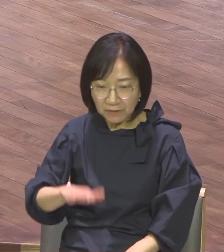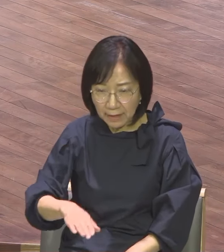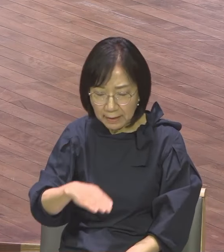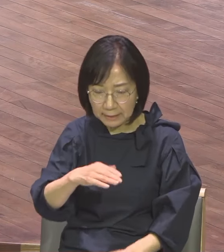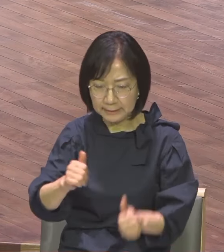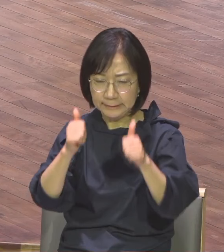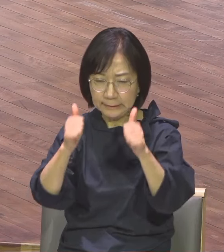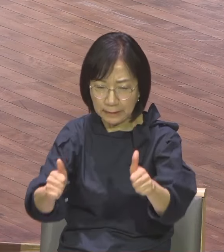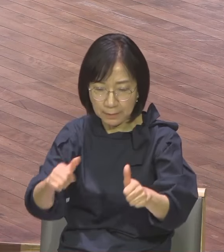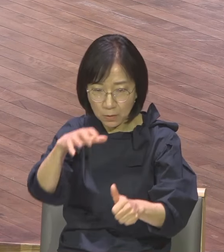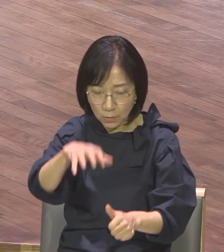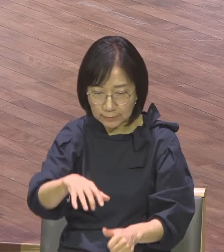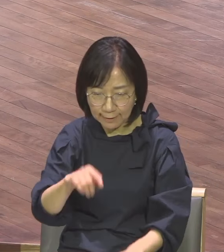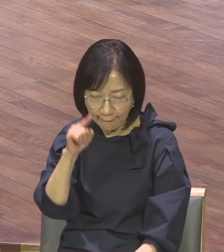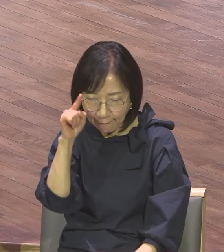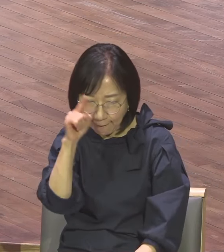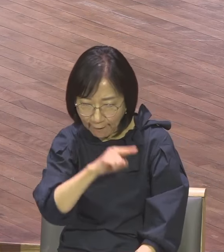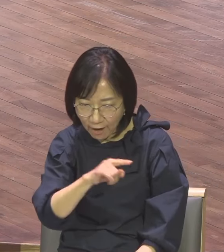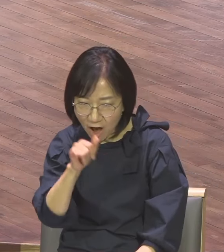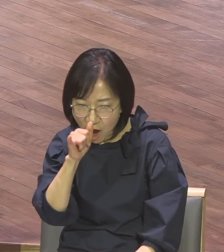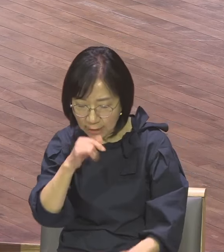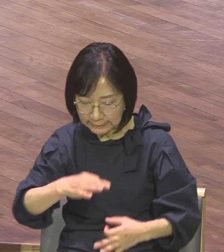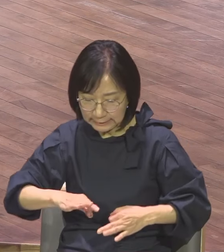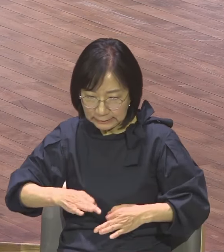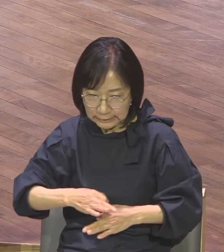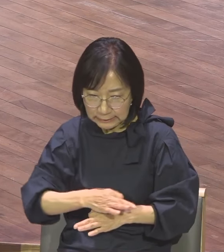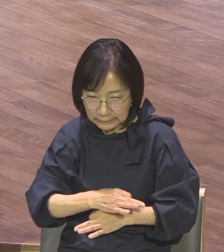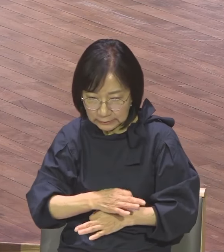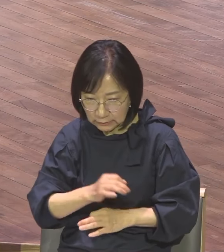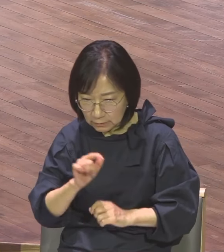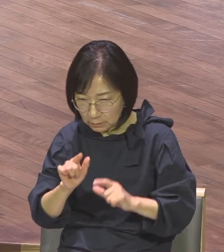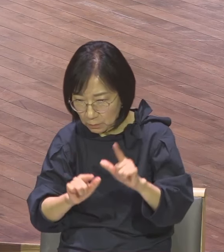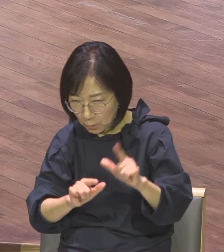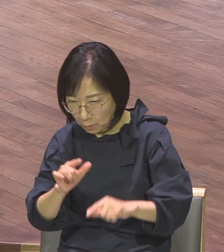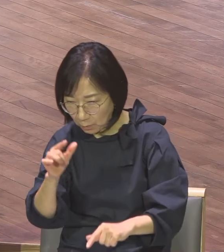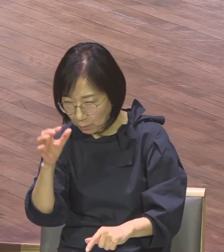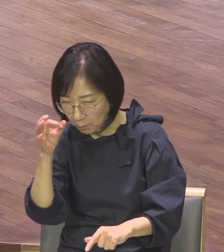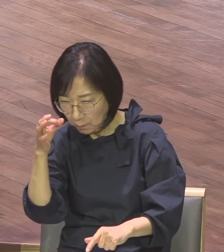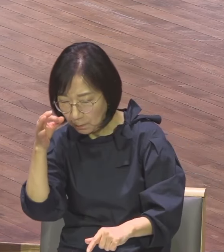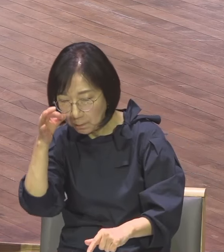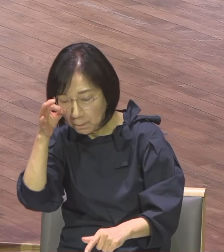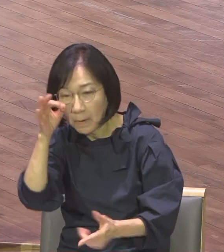있고 오히려 불의가 지배하고 있는 모순을 솔로몬이 본 거예요.